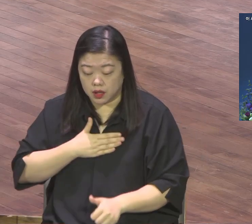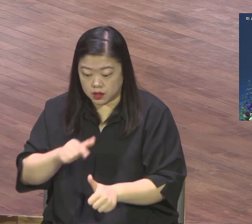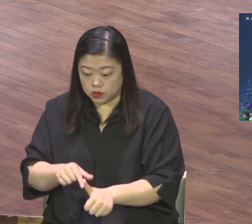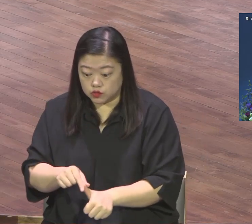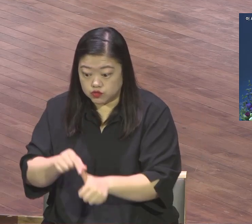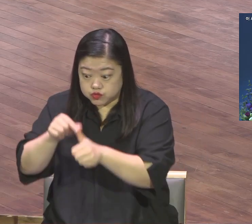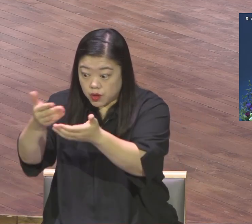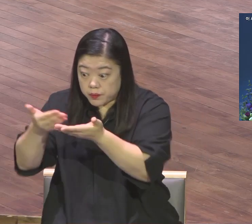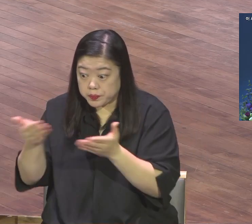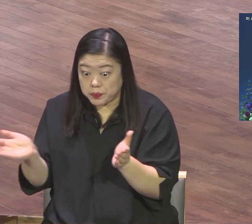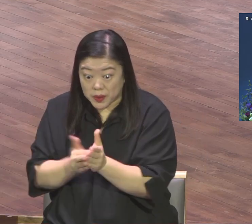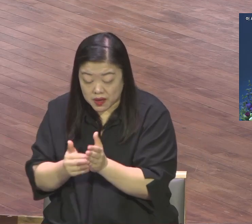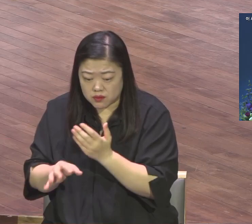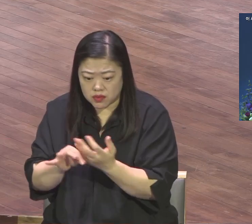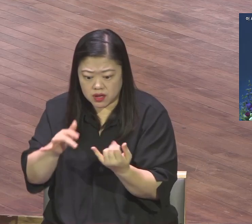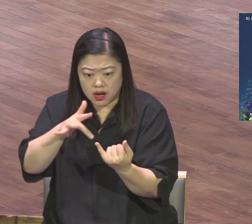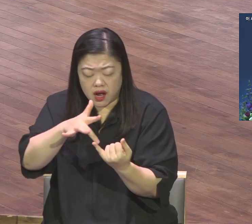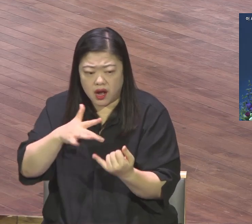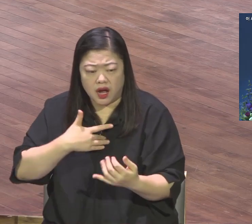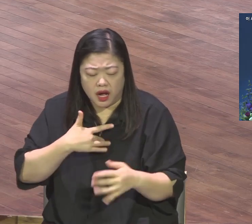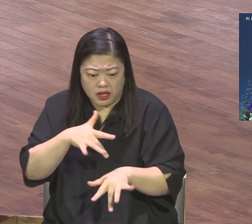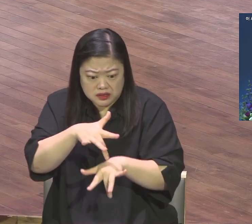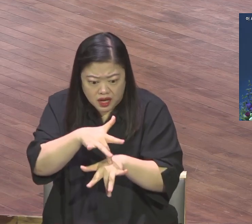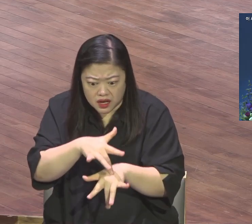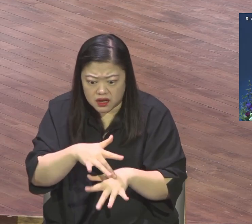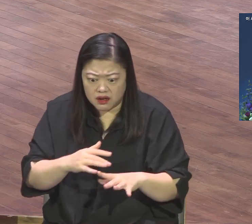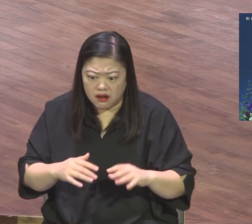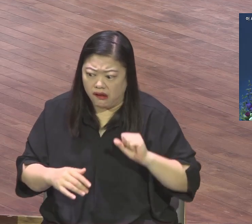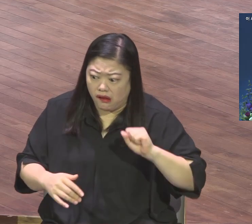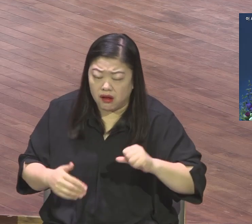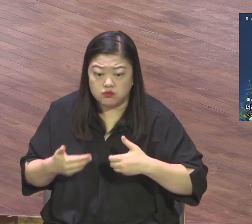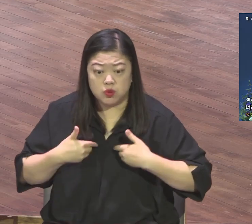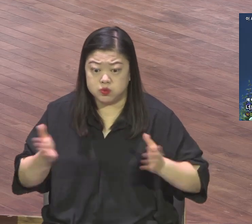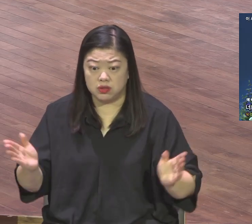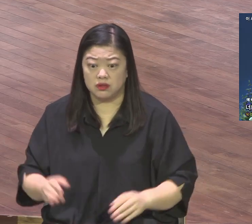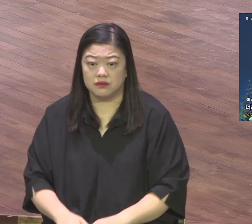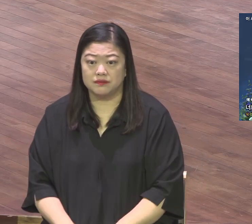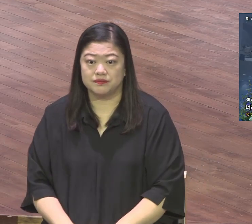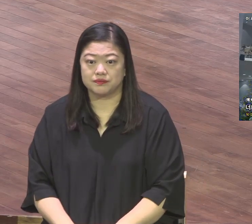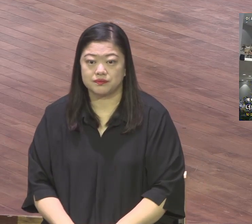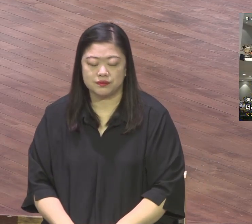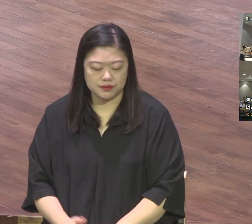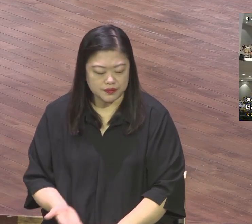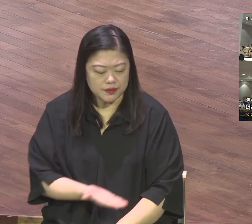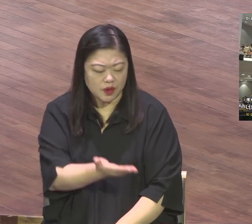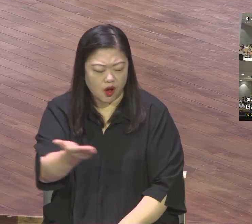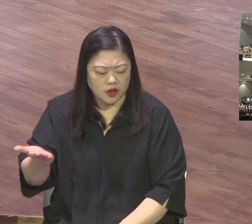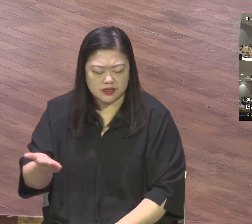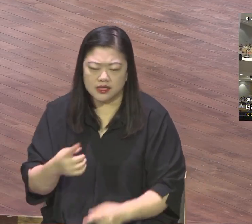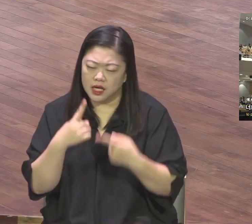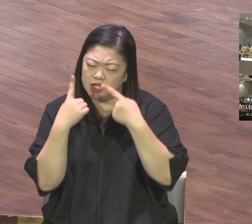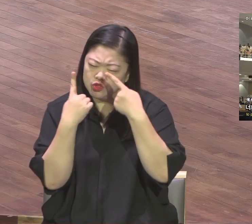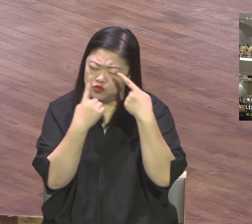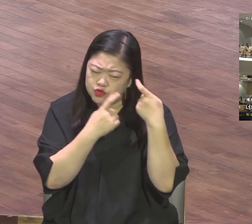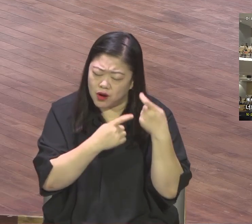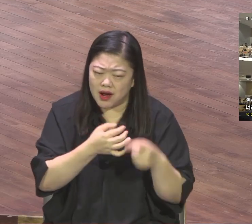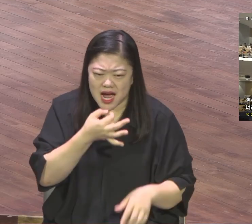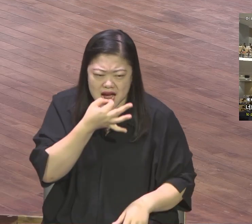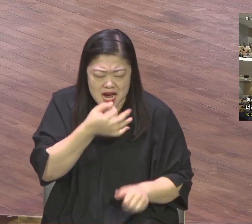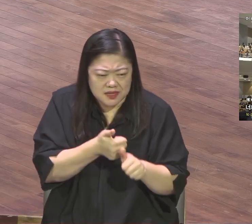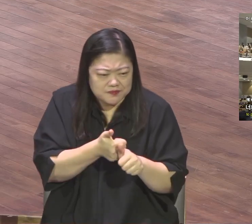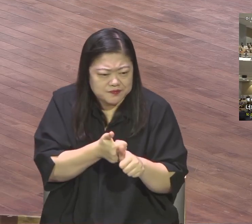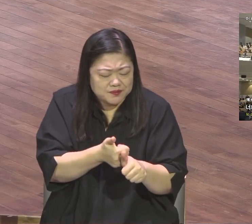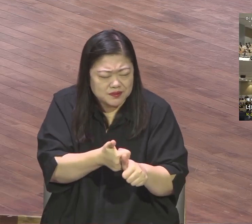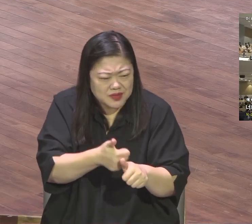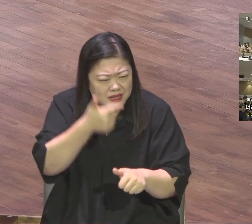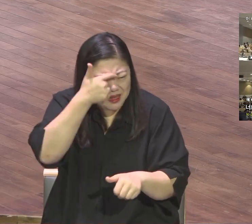뭐가 집니까? 뭔 말인지 모르는데. 그러면서 그럽니다. 너희는 유혹의 욕심을 따라 썩어져 가는 구석을